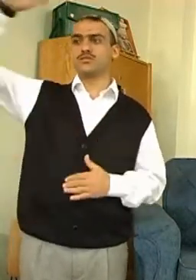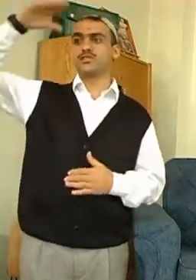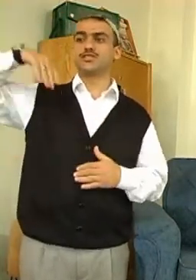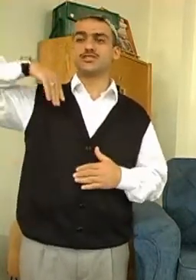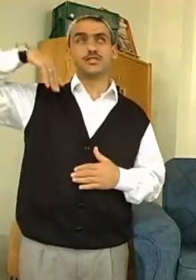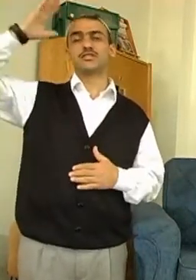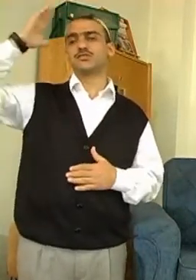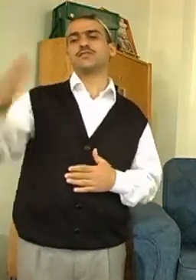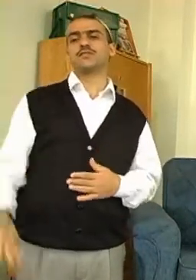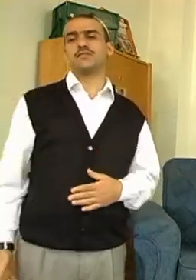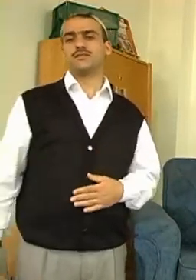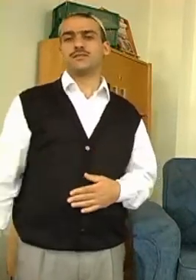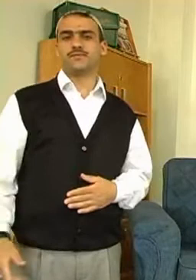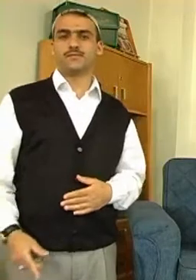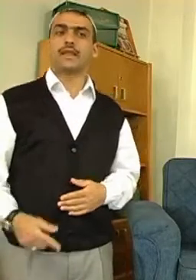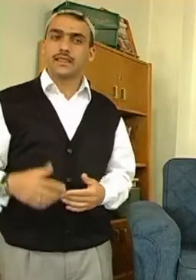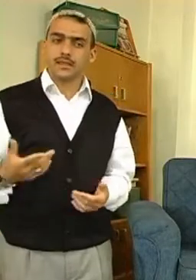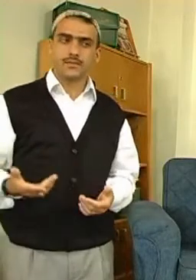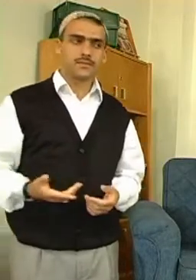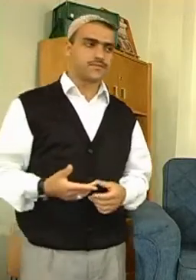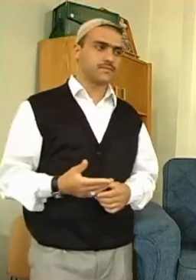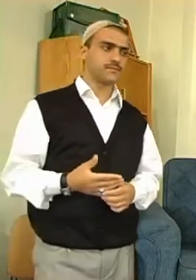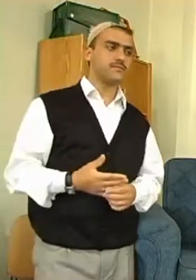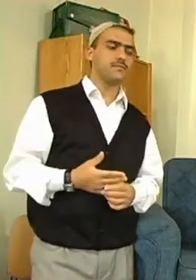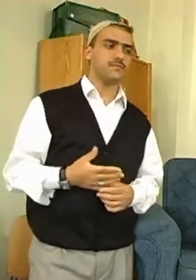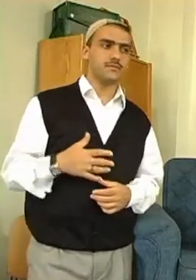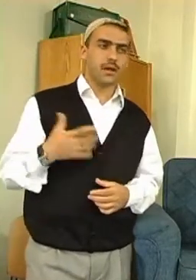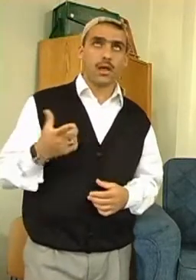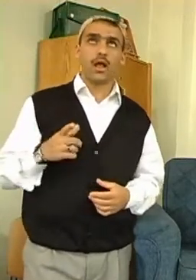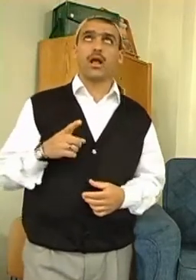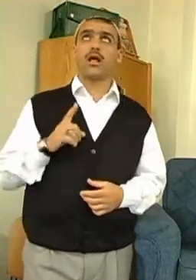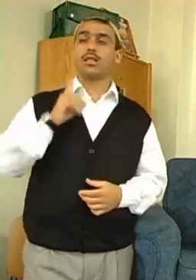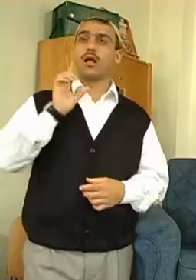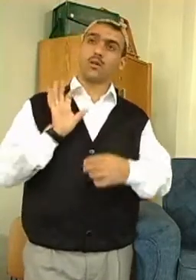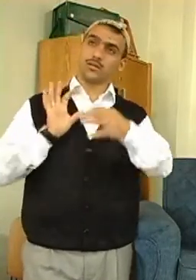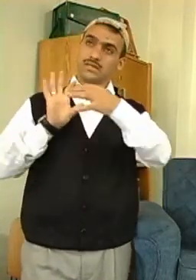Demek saniyine intisaptan ibaret olan iman,